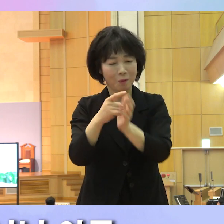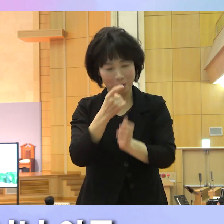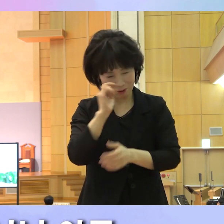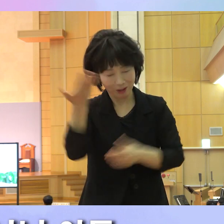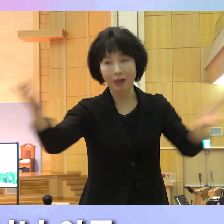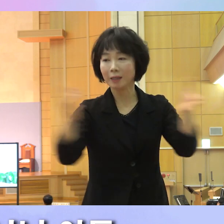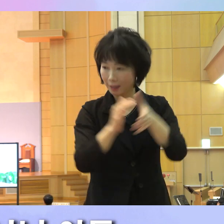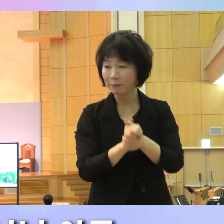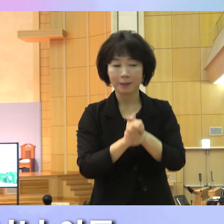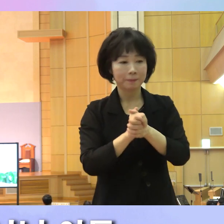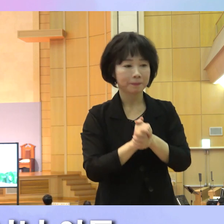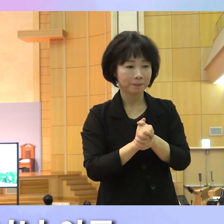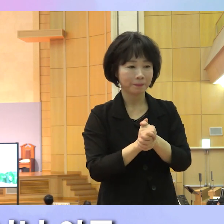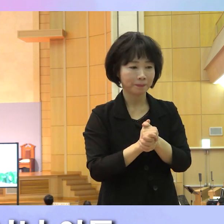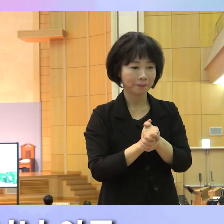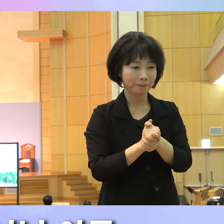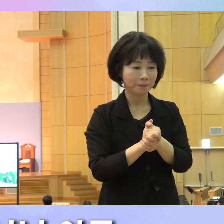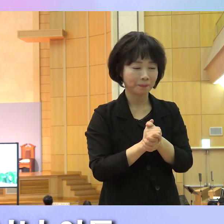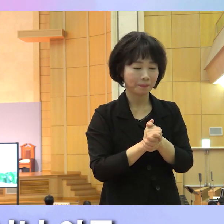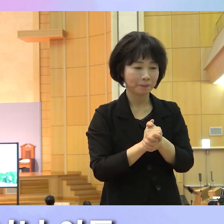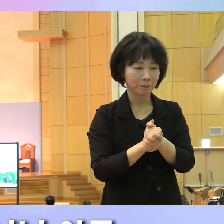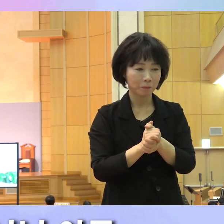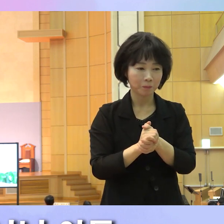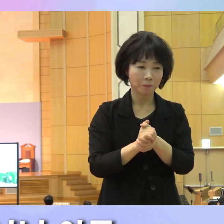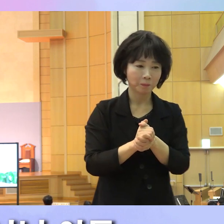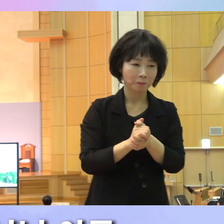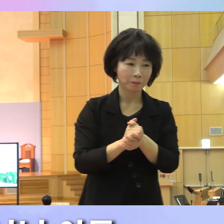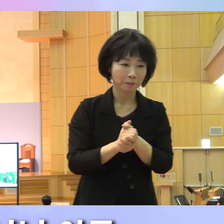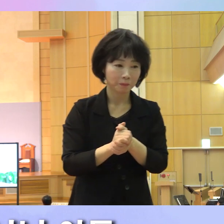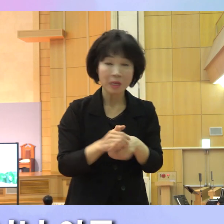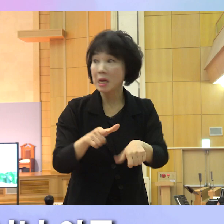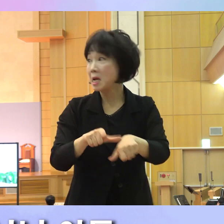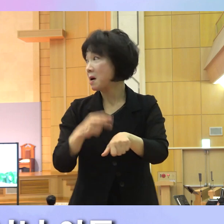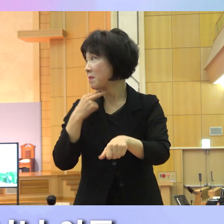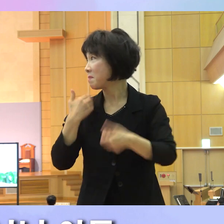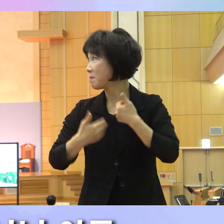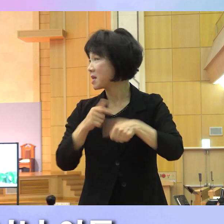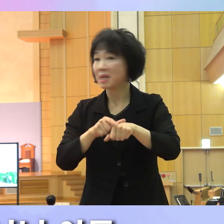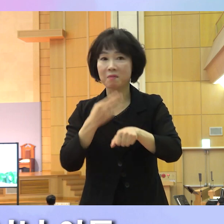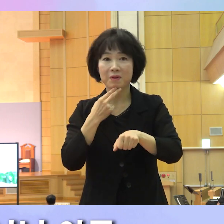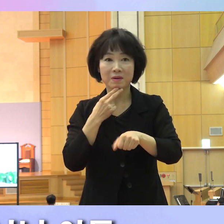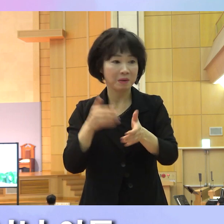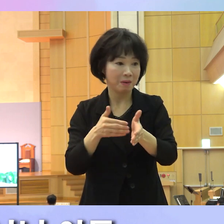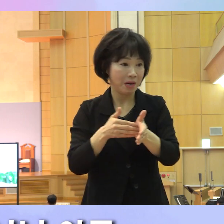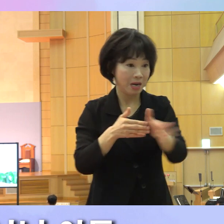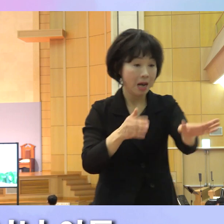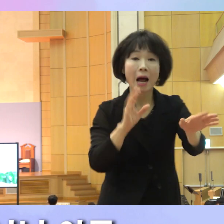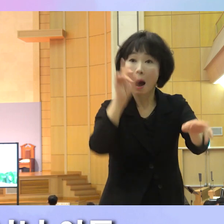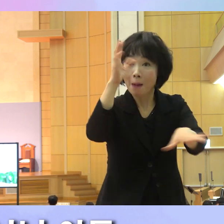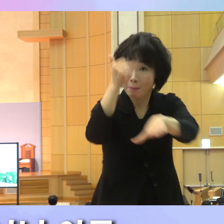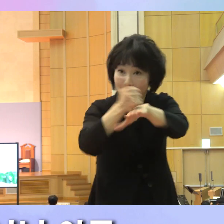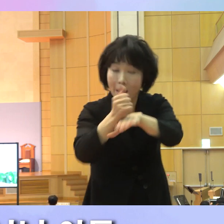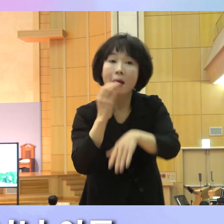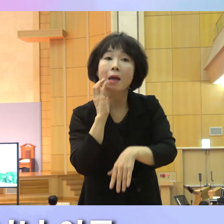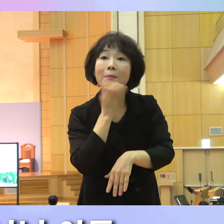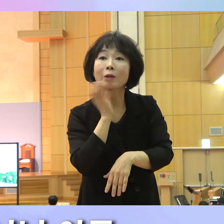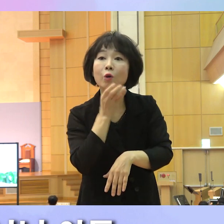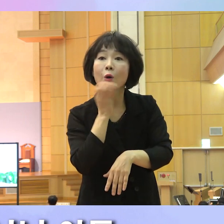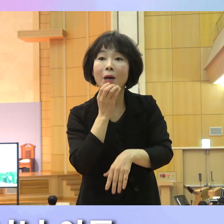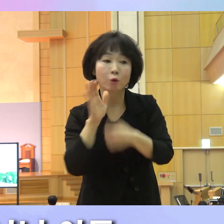할렐루야. 그러면 시간이 이제 없으니까, 많이 갔으니까 베드로 후서 2장 1절로